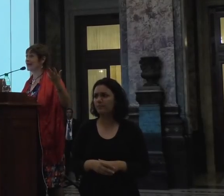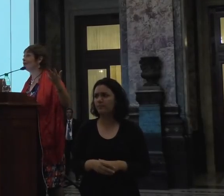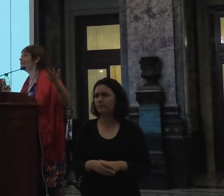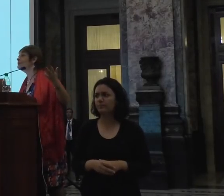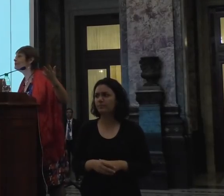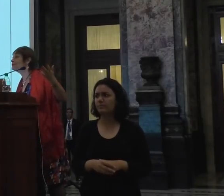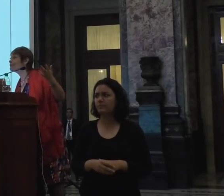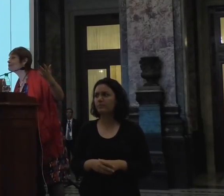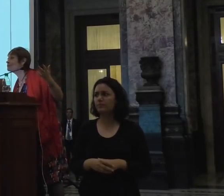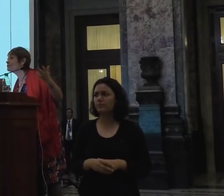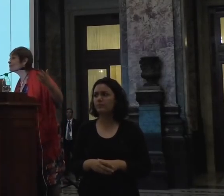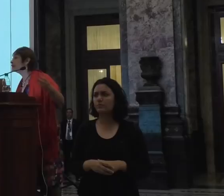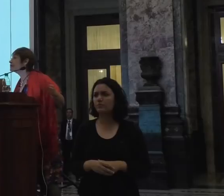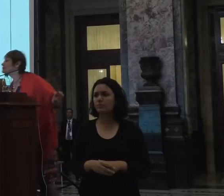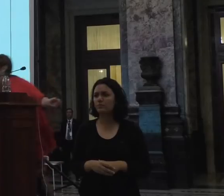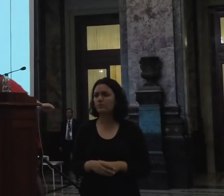¿Eu?